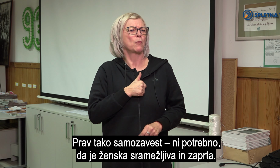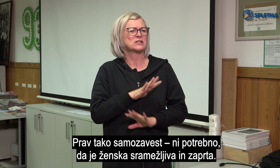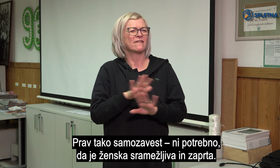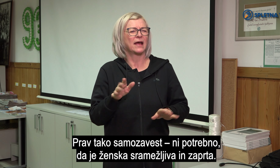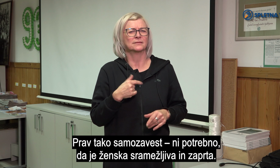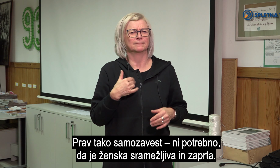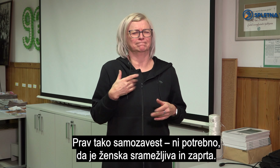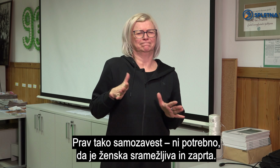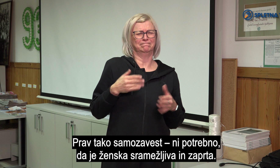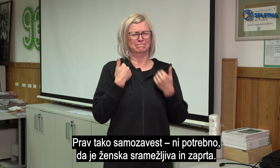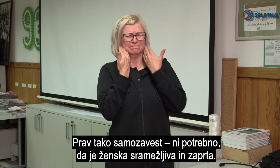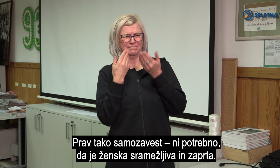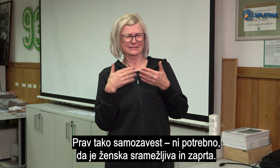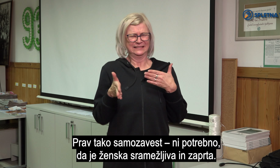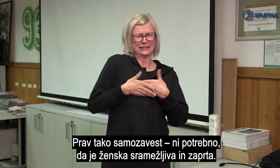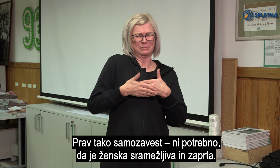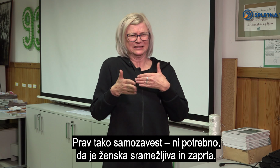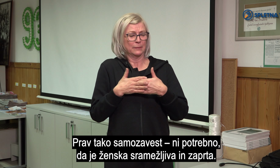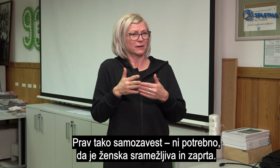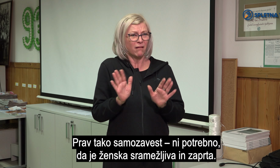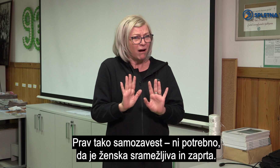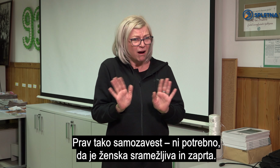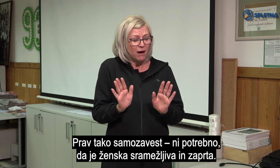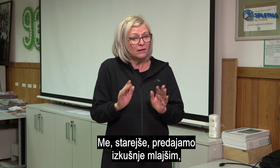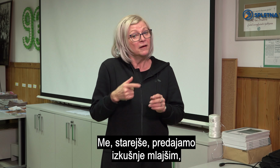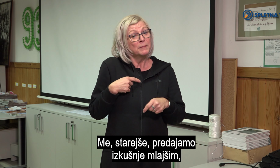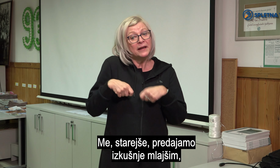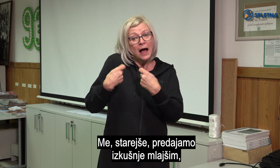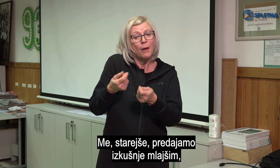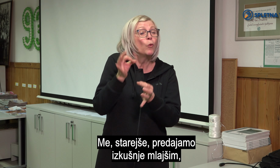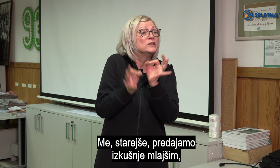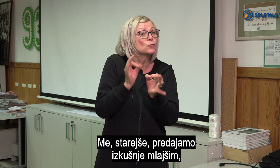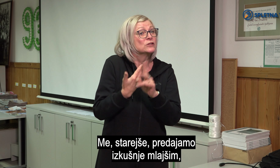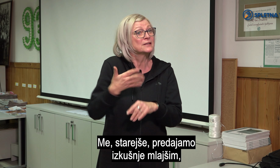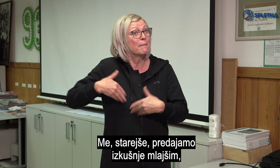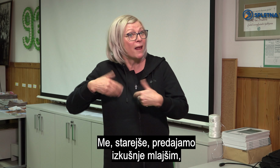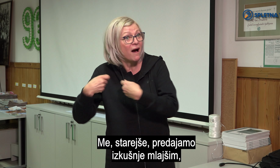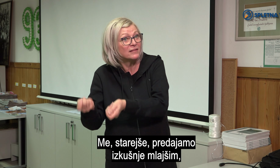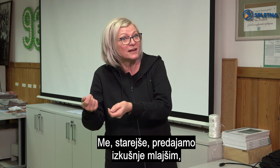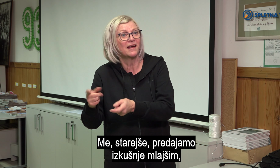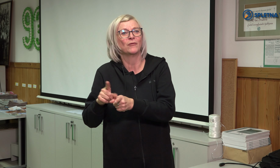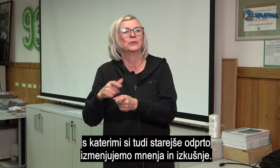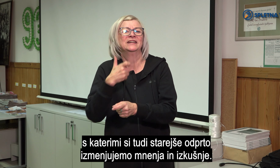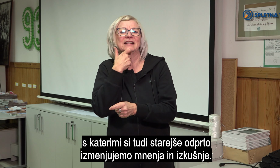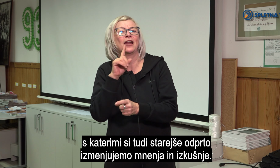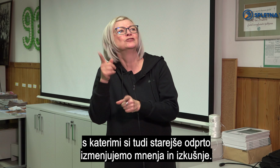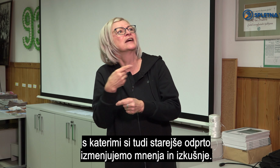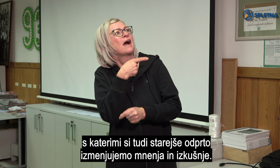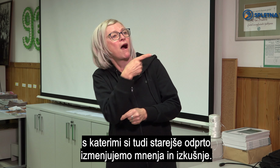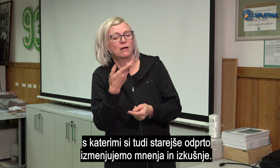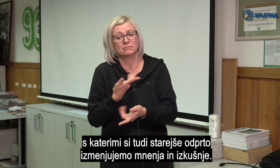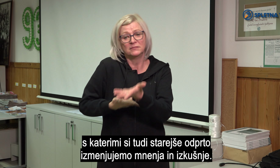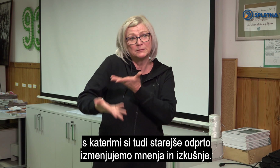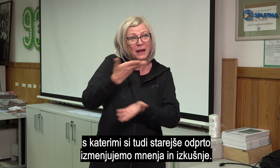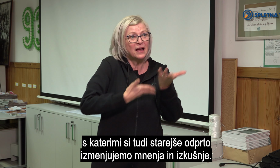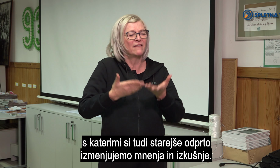hribe. Prav tako samozavest. Ni potrebno, da je ženska sramežljiva in zaprta. Me, starejše, predajamo